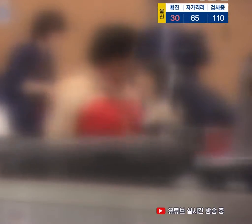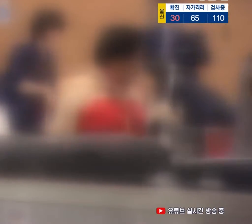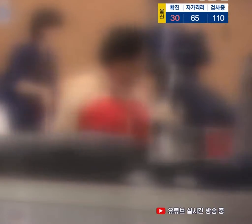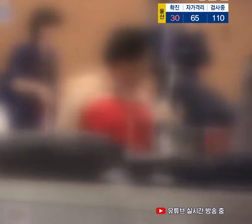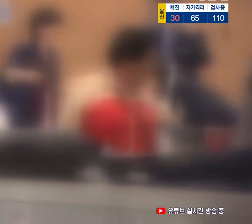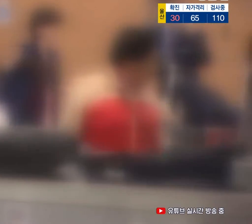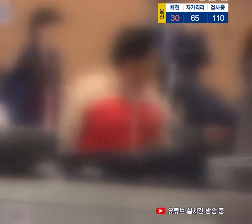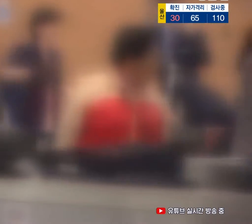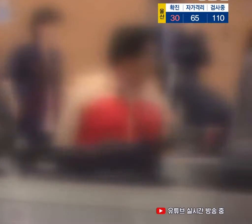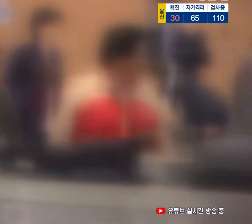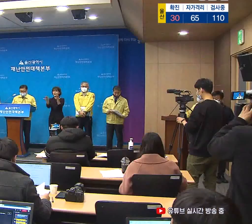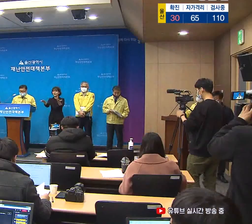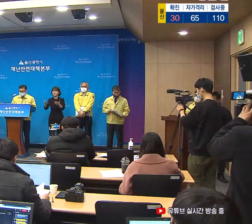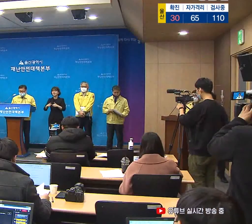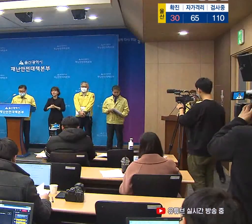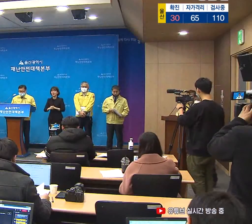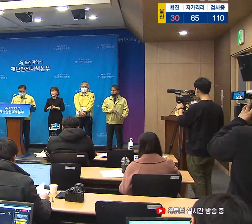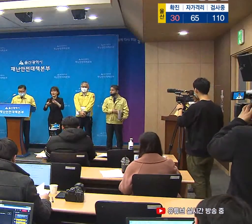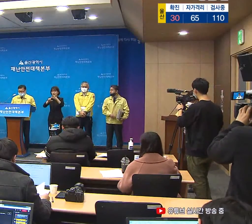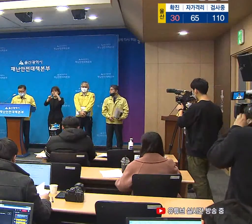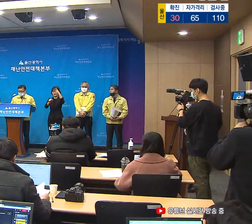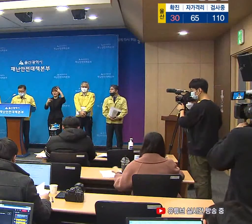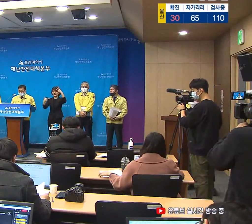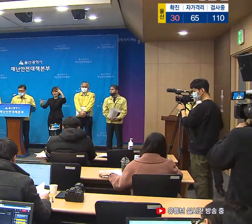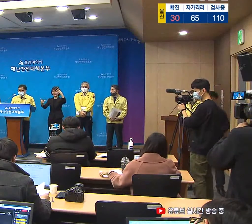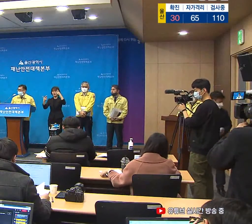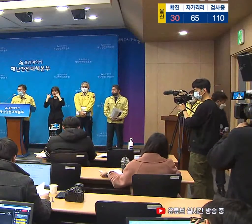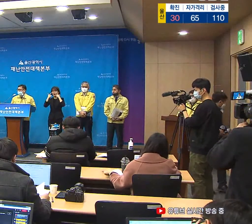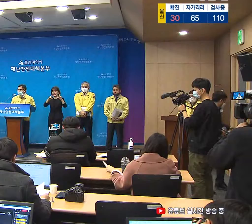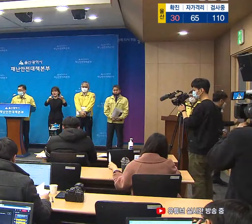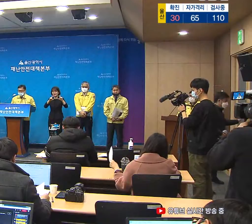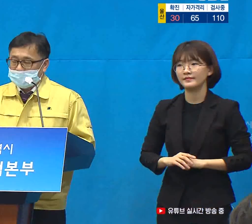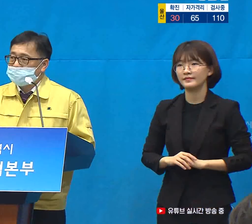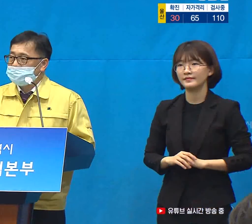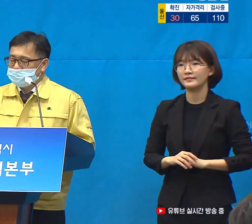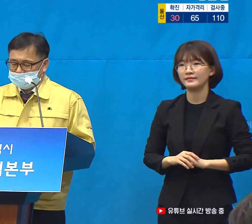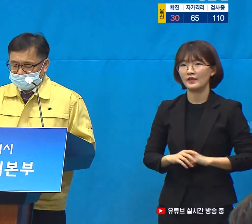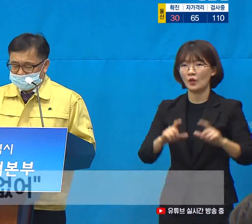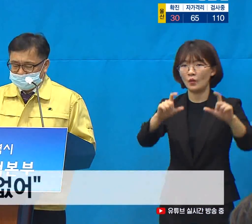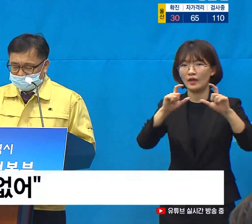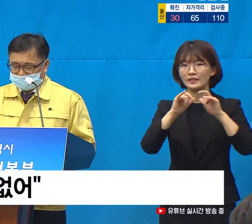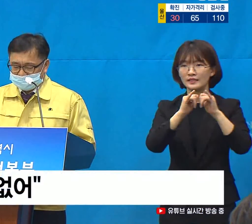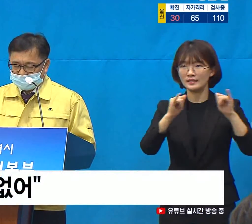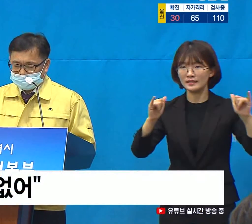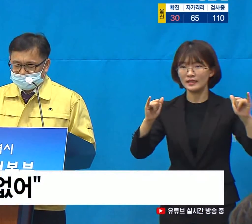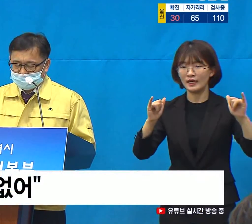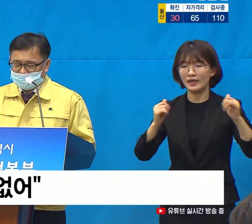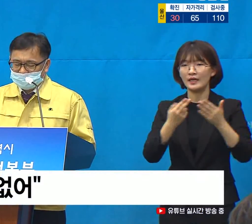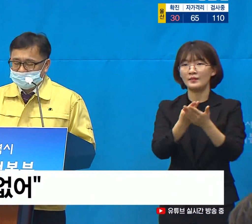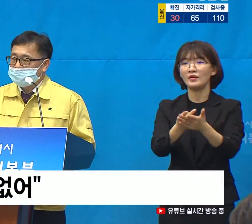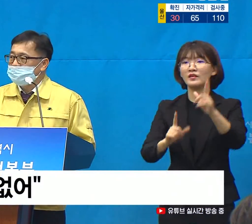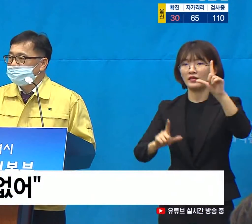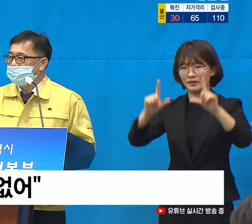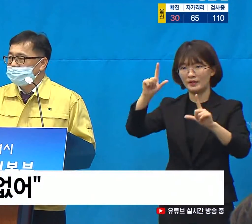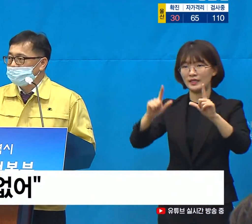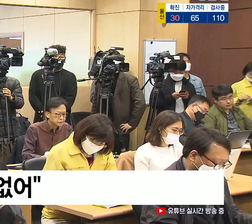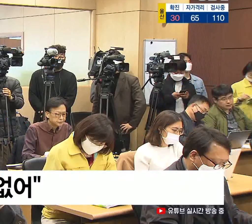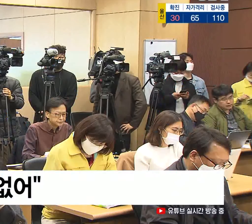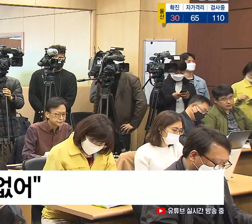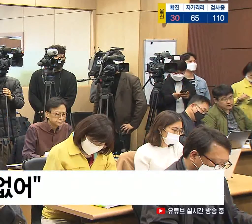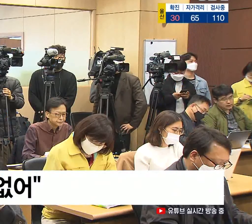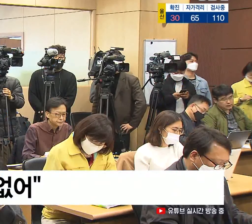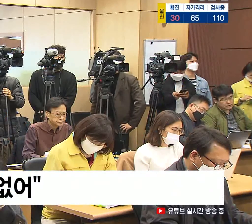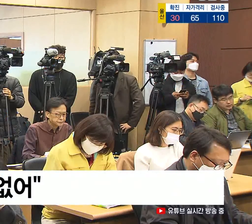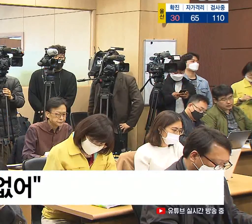제재가 없었다는 점입니다. 기업체가 밀집한 도시지만 최근 해외를 다녀온 시민이나 해외에서 입국한 사람이